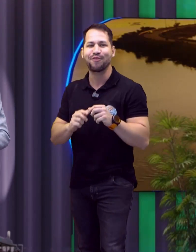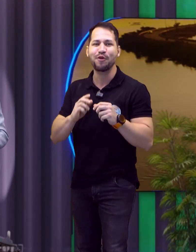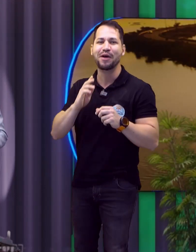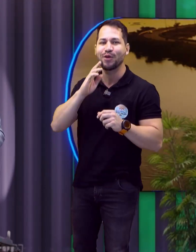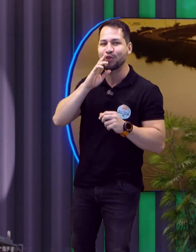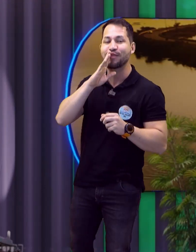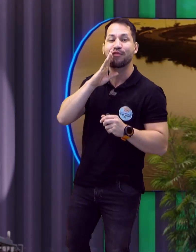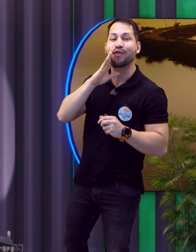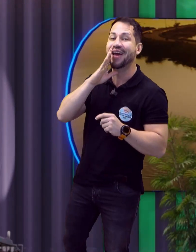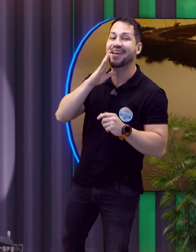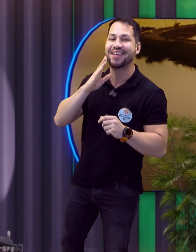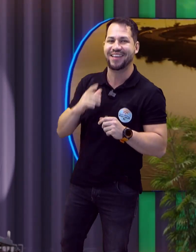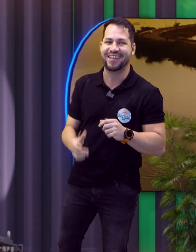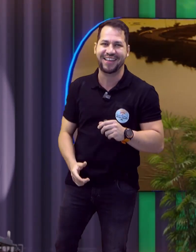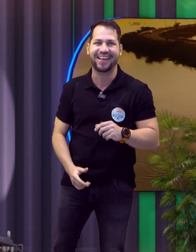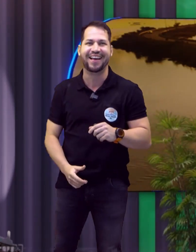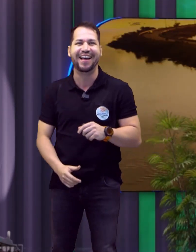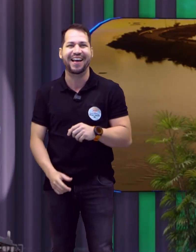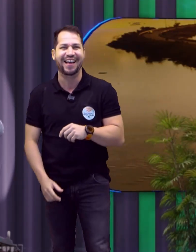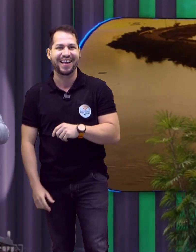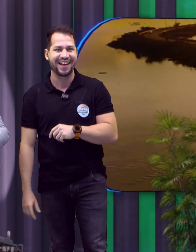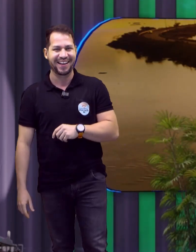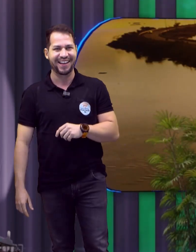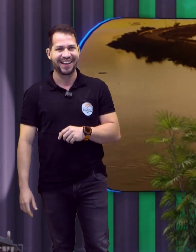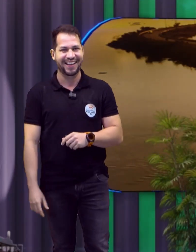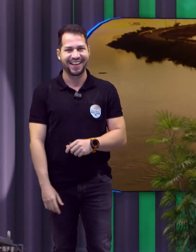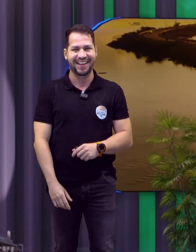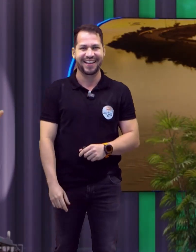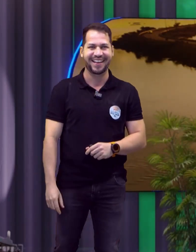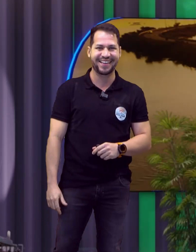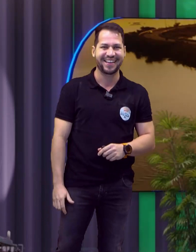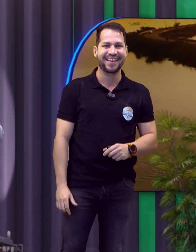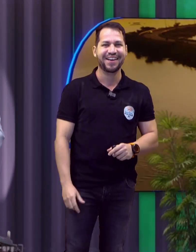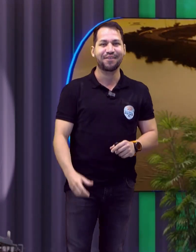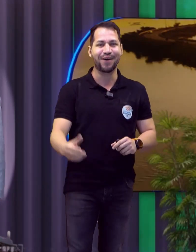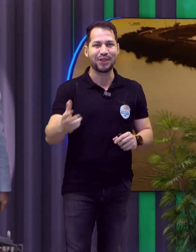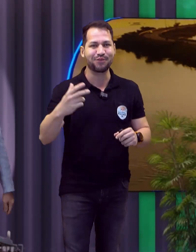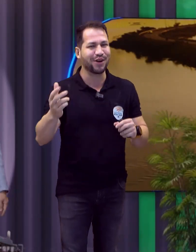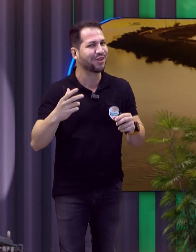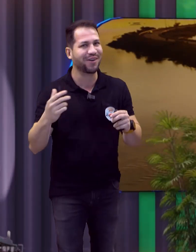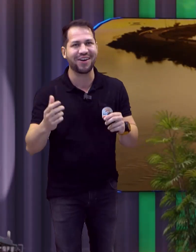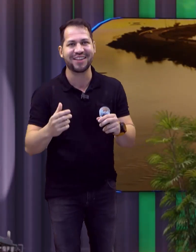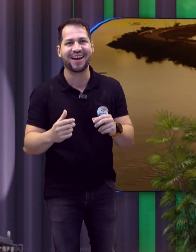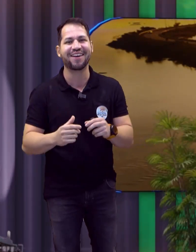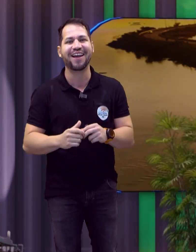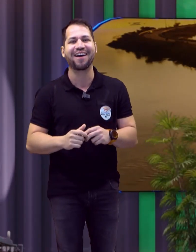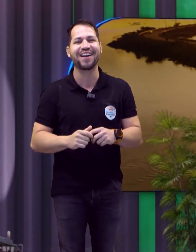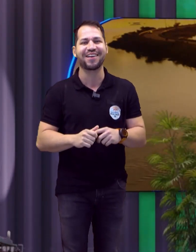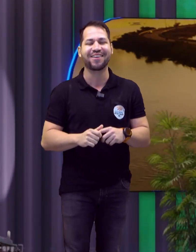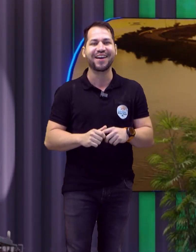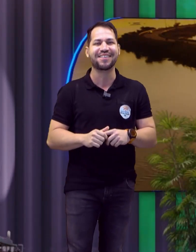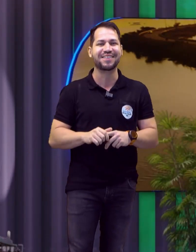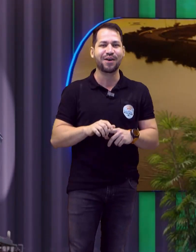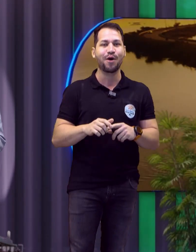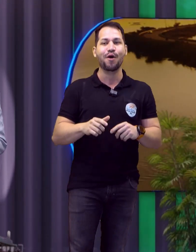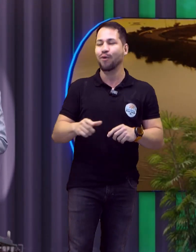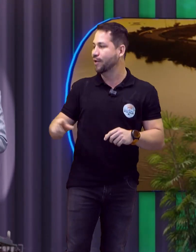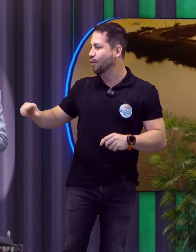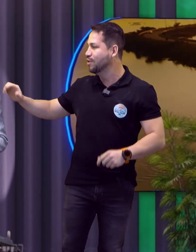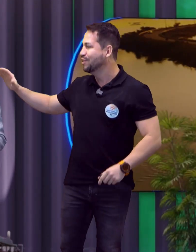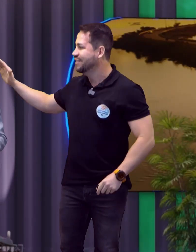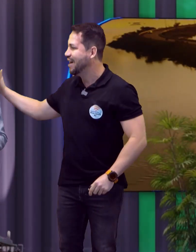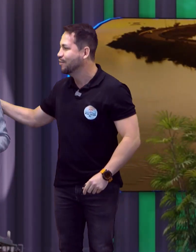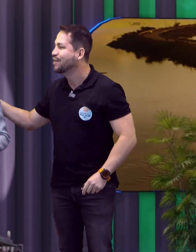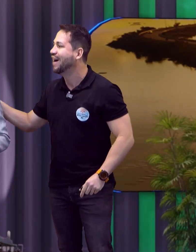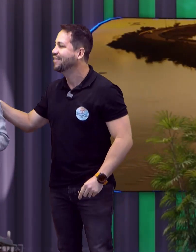ó. Mas foi uma notícia fake. Foi fake, eu já ia ainda. Ele não volte que a gente vai continuar aqui. Volte, que agora é a hora da correção. Porque